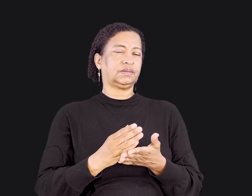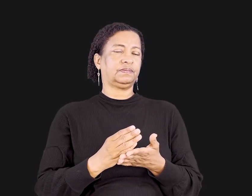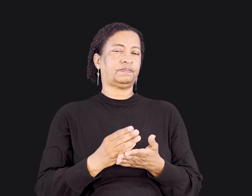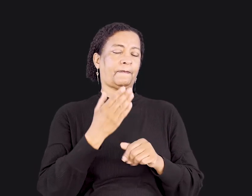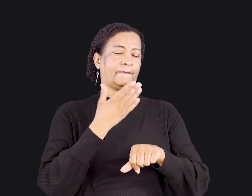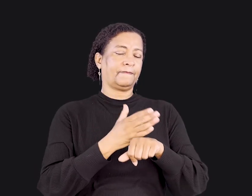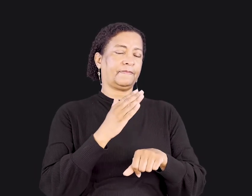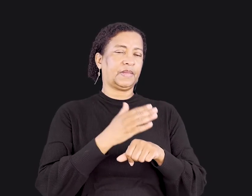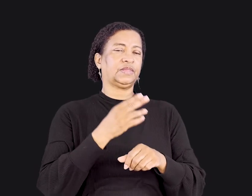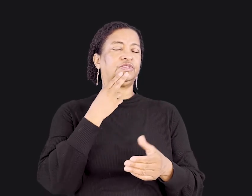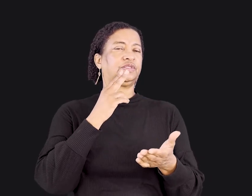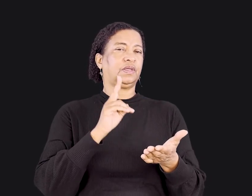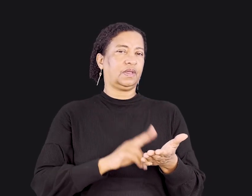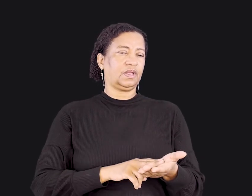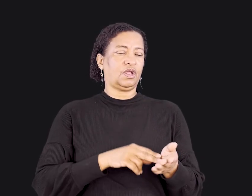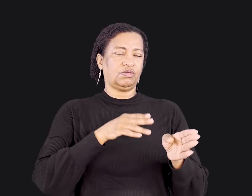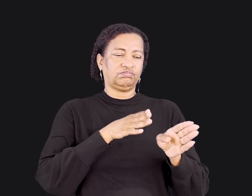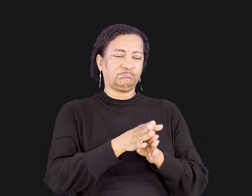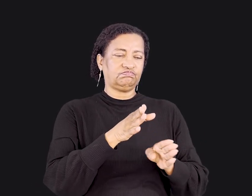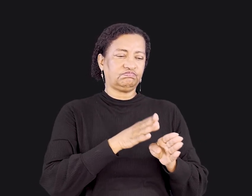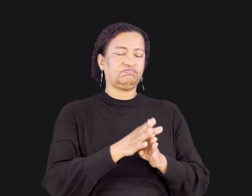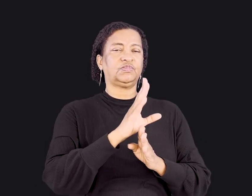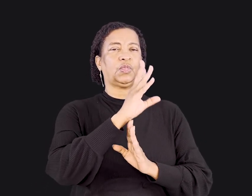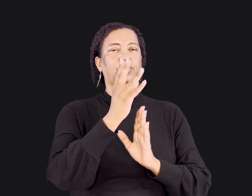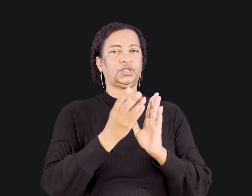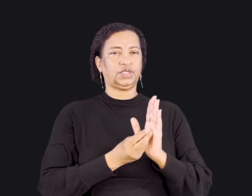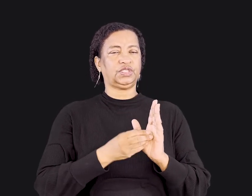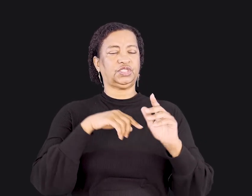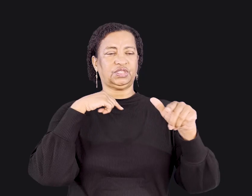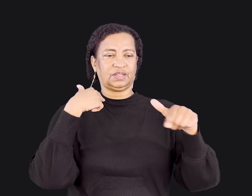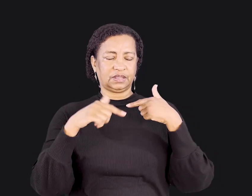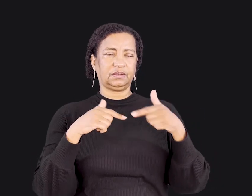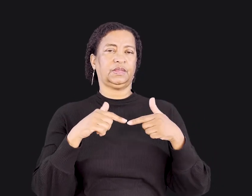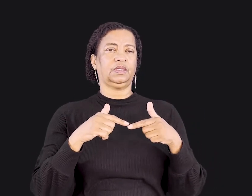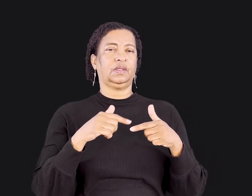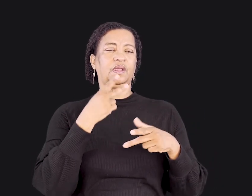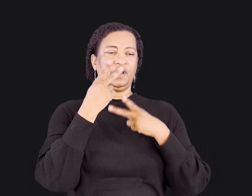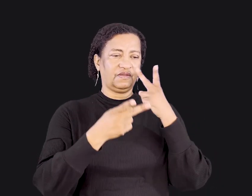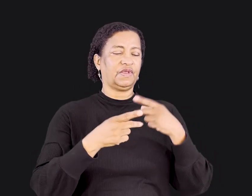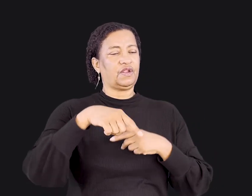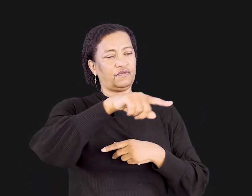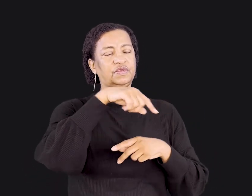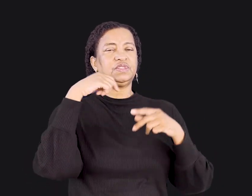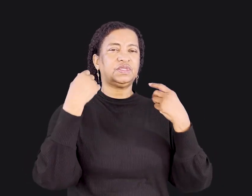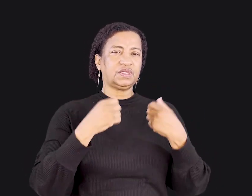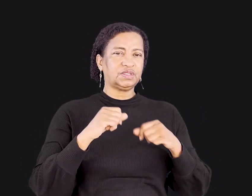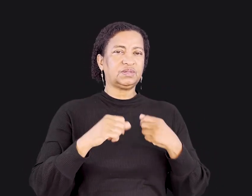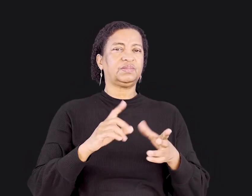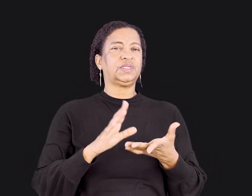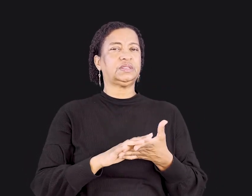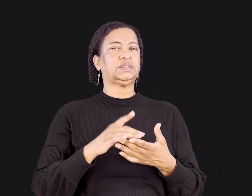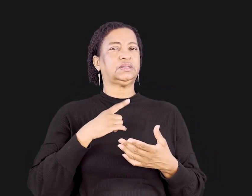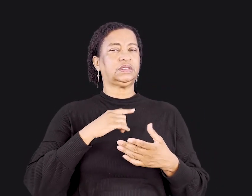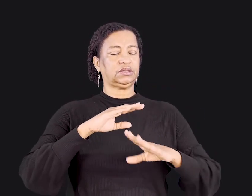da carta e exorta a igreja à ação. Ele diz: vocês precisam se vestir